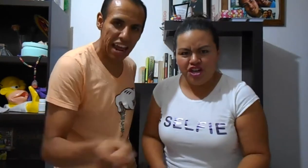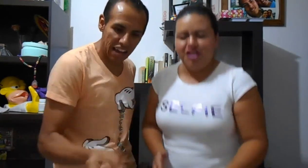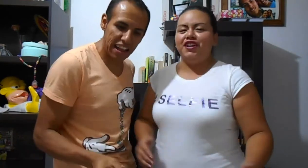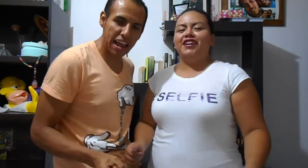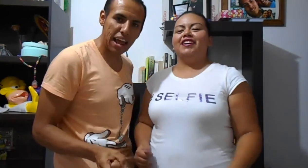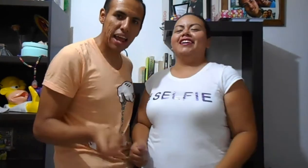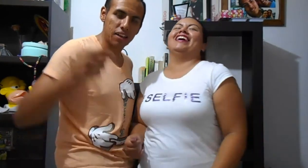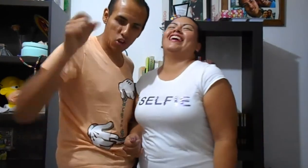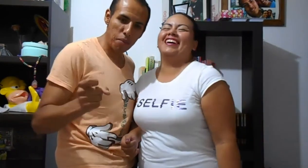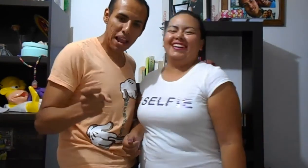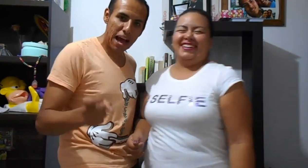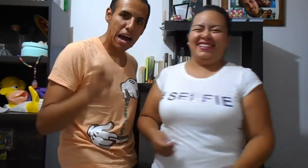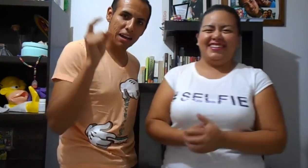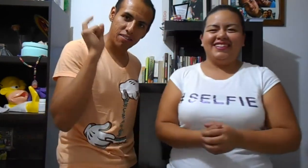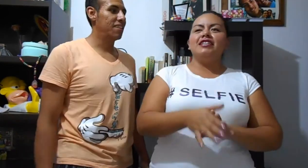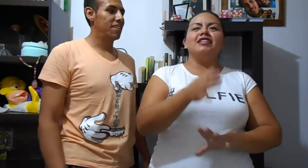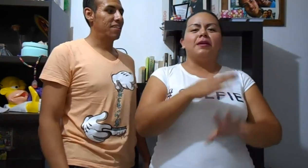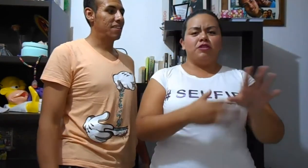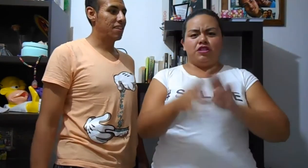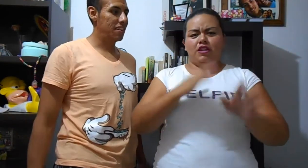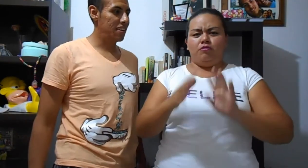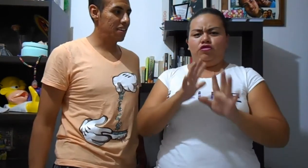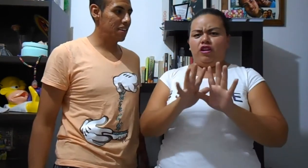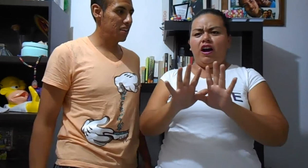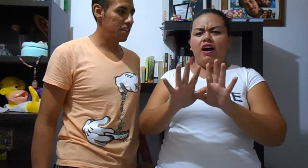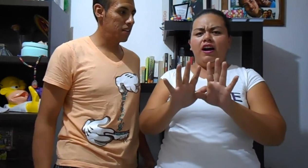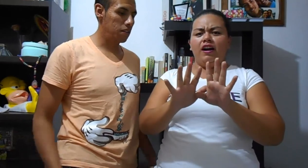ándele, ándele, tómela. Y también retamos